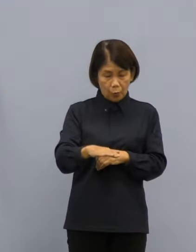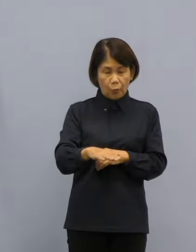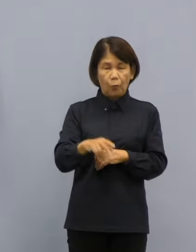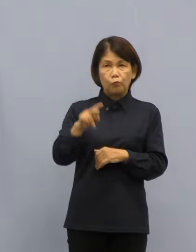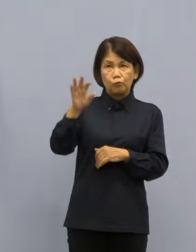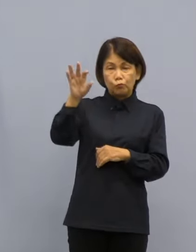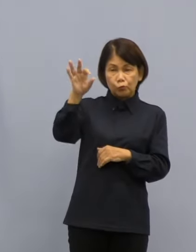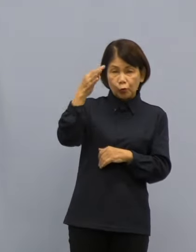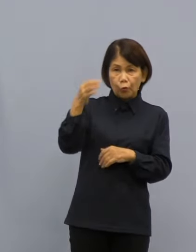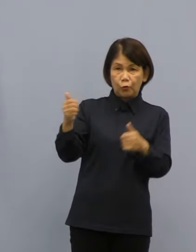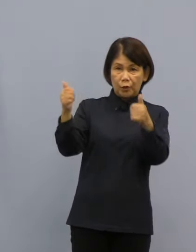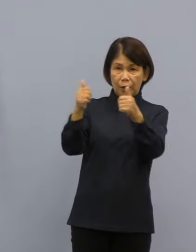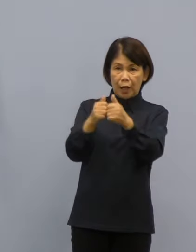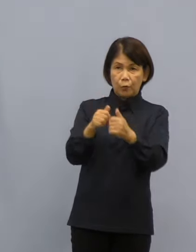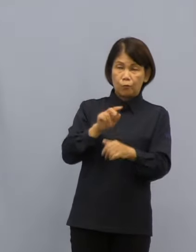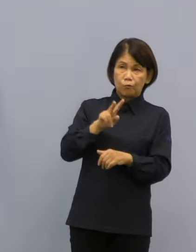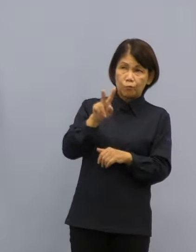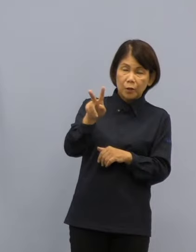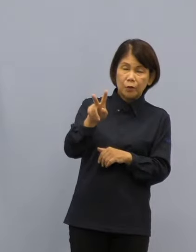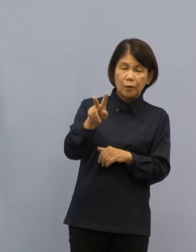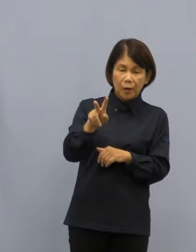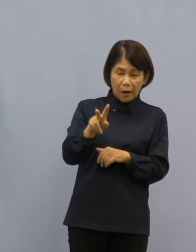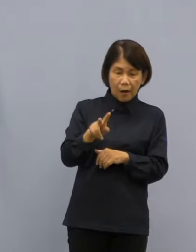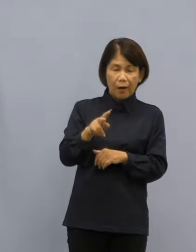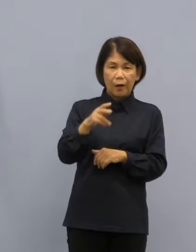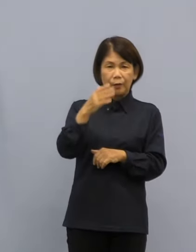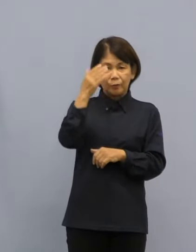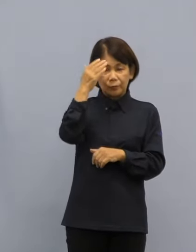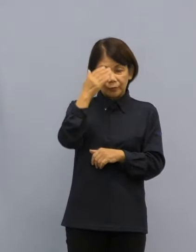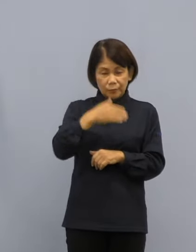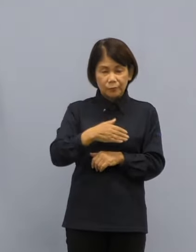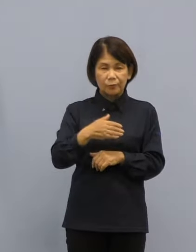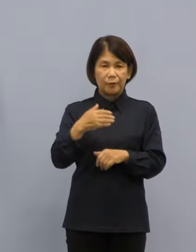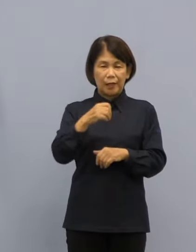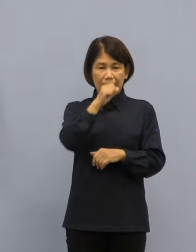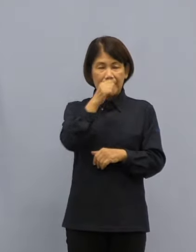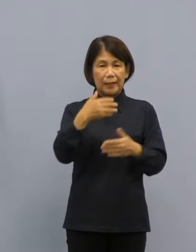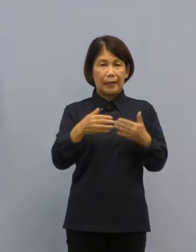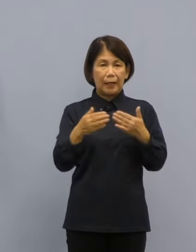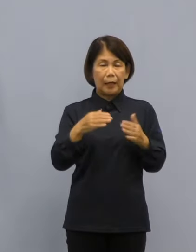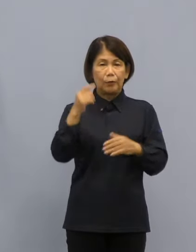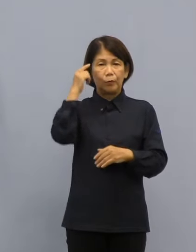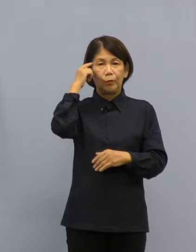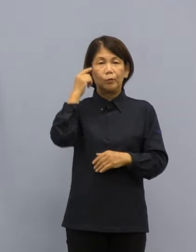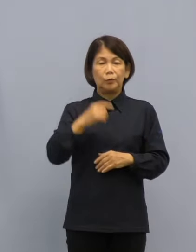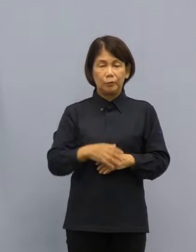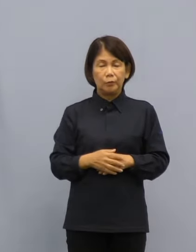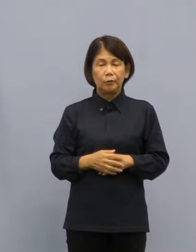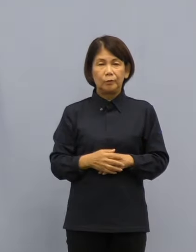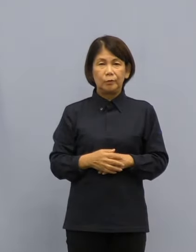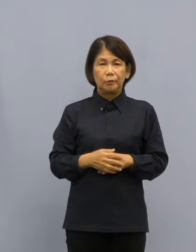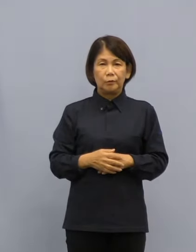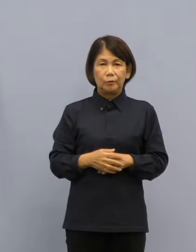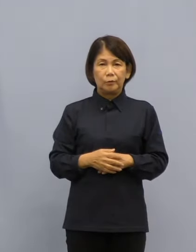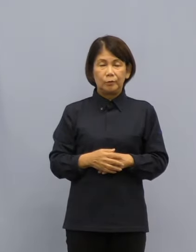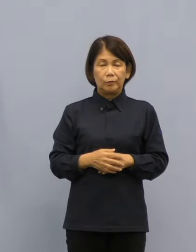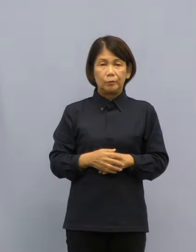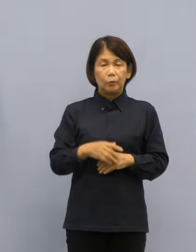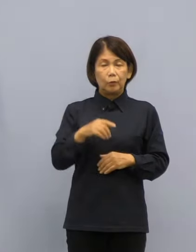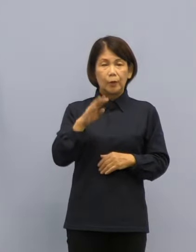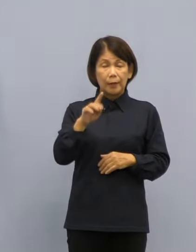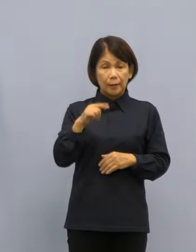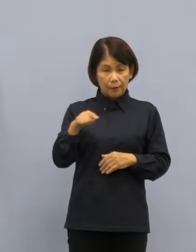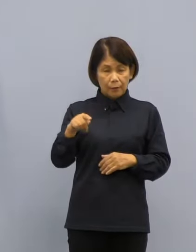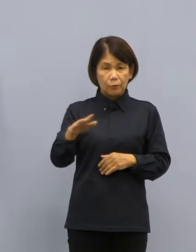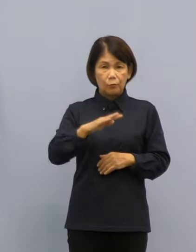に目の前で見れることで非常にやっぱりすごい経験だと思いますのでそういったことを県とし